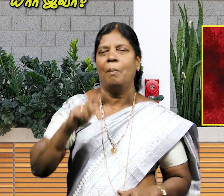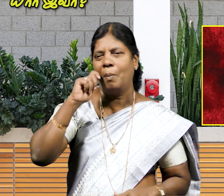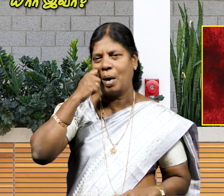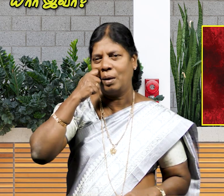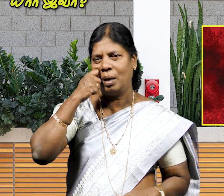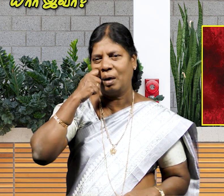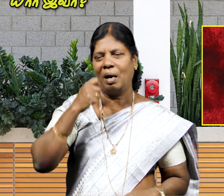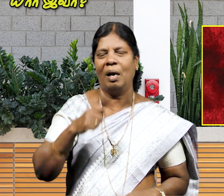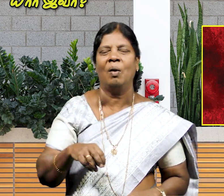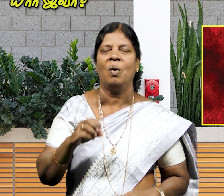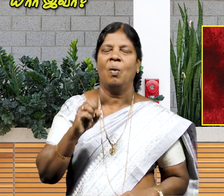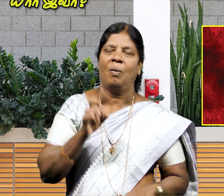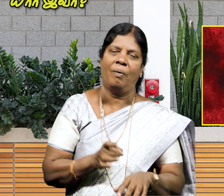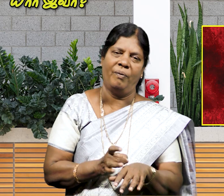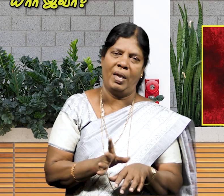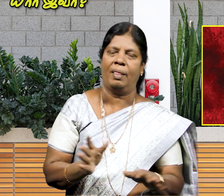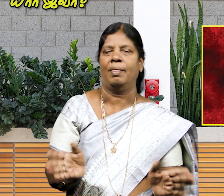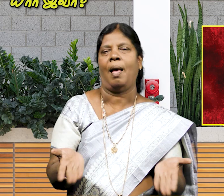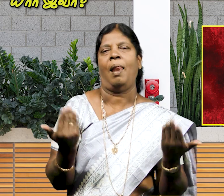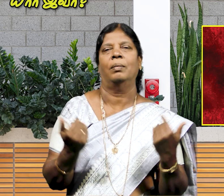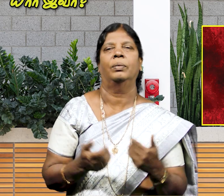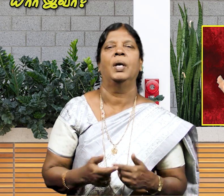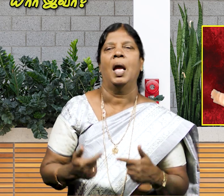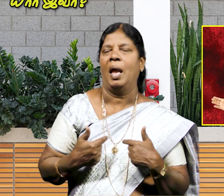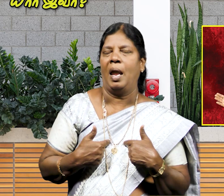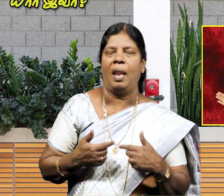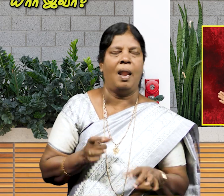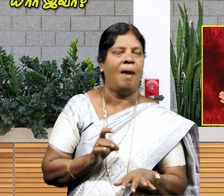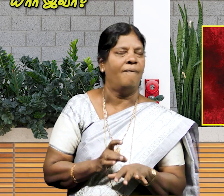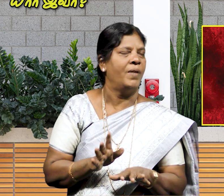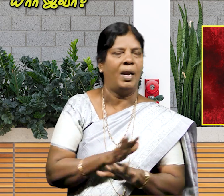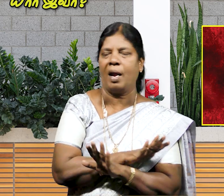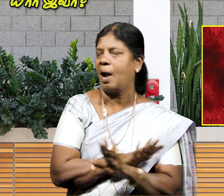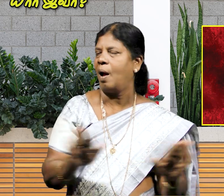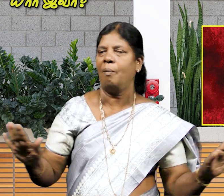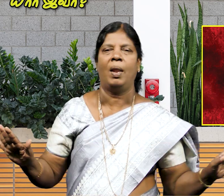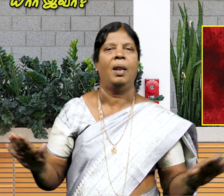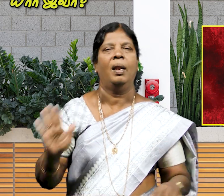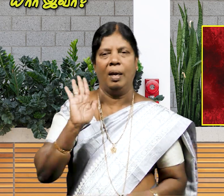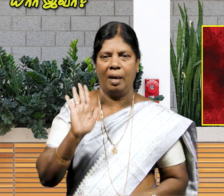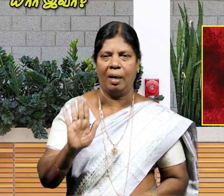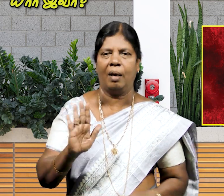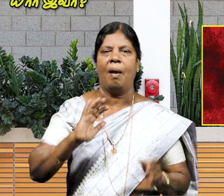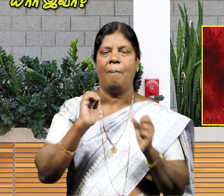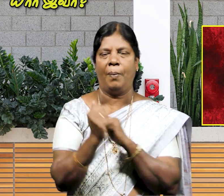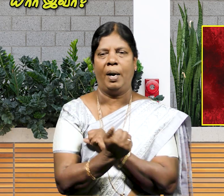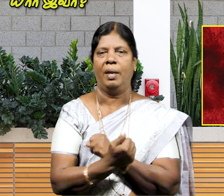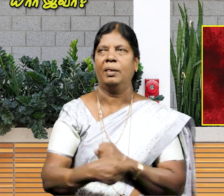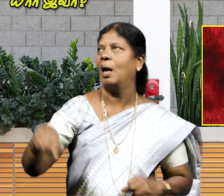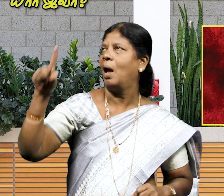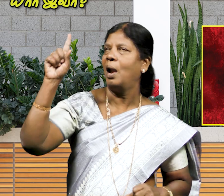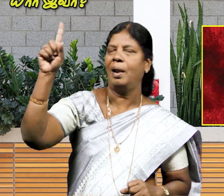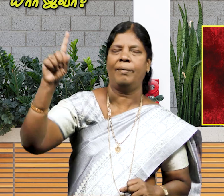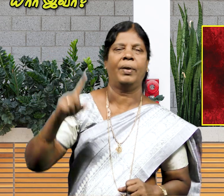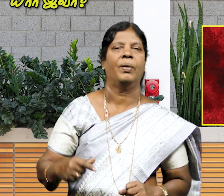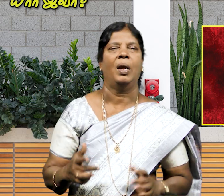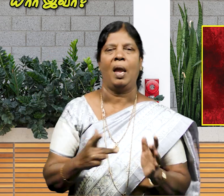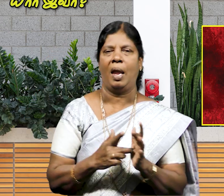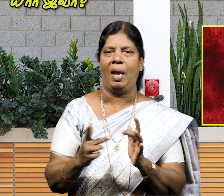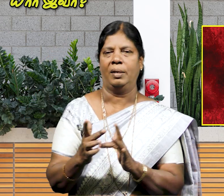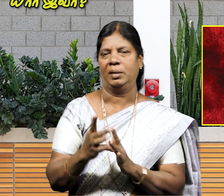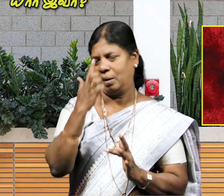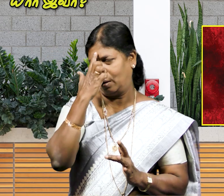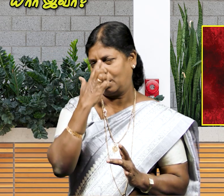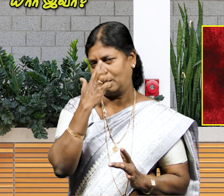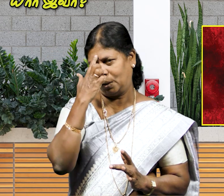இருந்தாலும், மனிதர்கள் என்னை முத்திரை குத்தி புறந்தள்ளினாலும், என்னை வெறுத்து தள்ளாத என்னை படைத்த